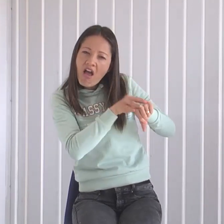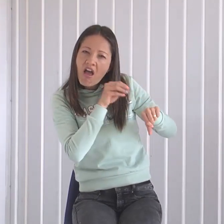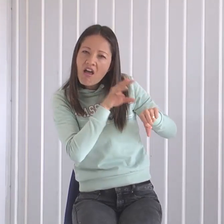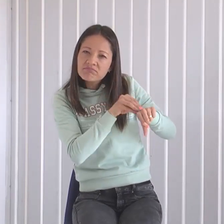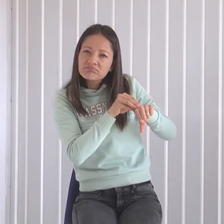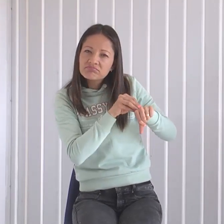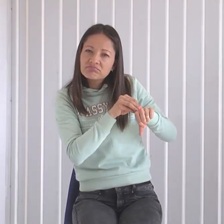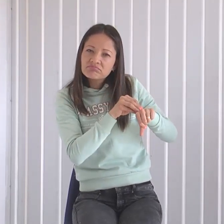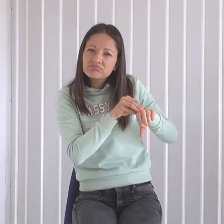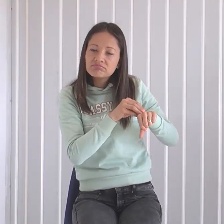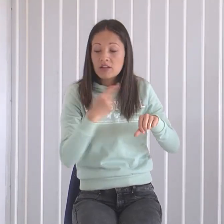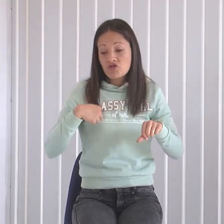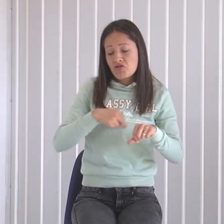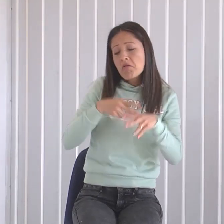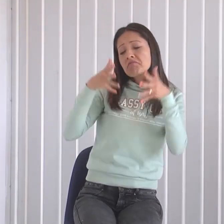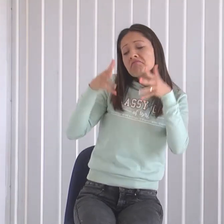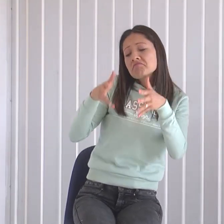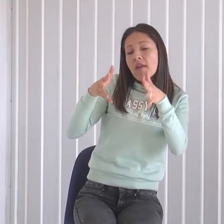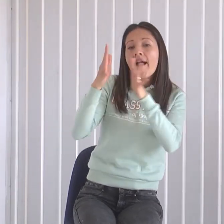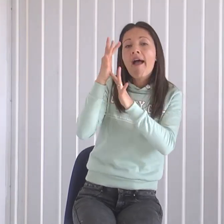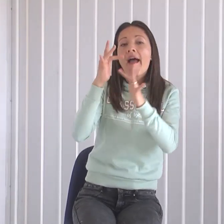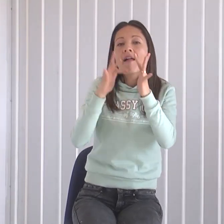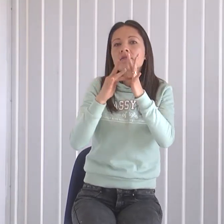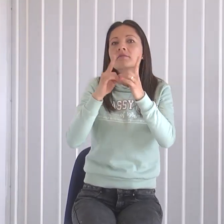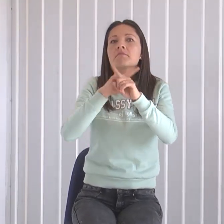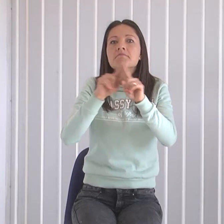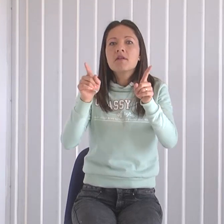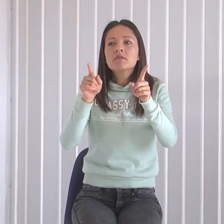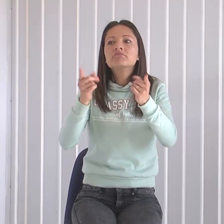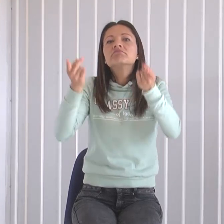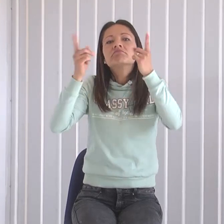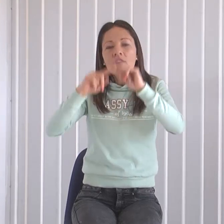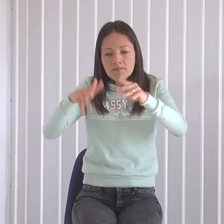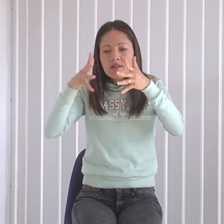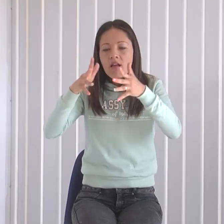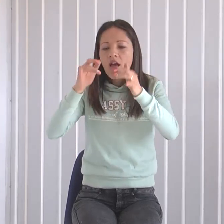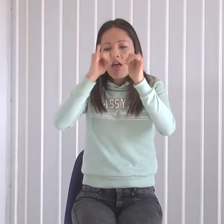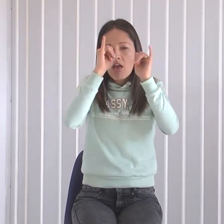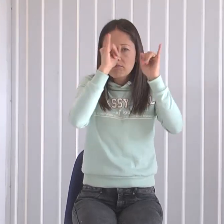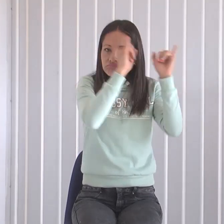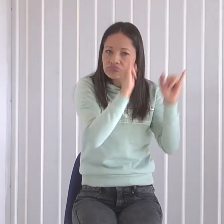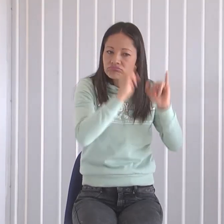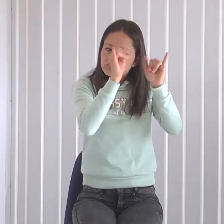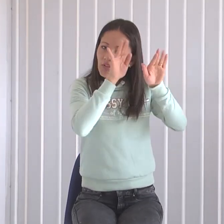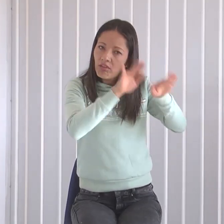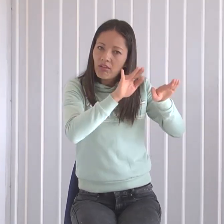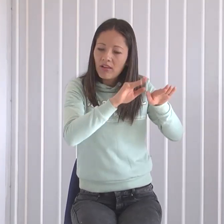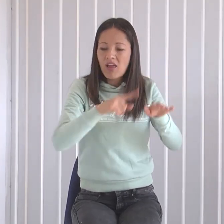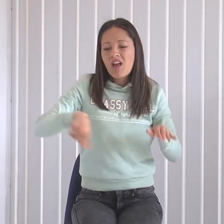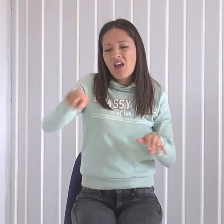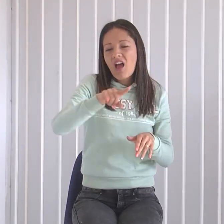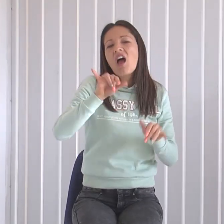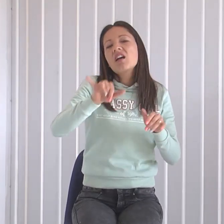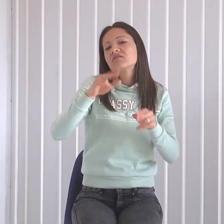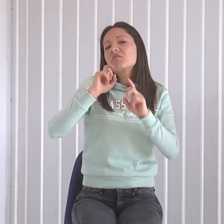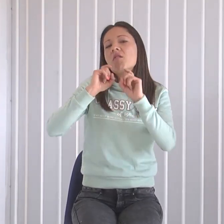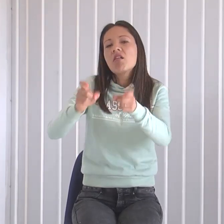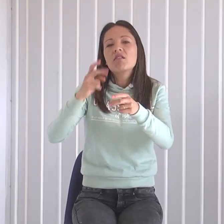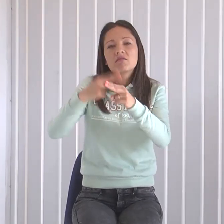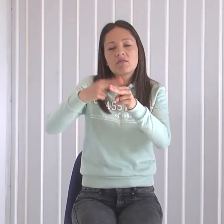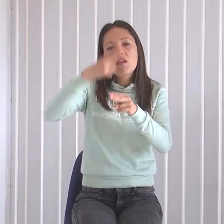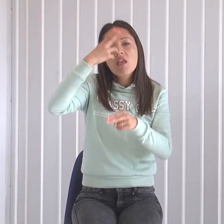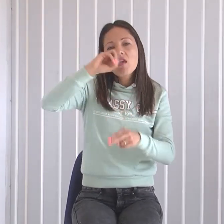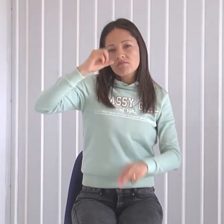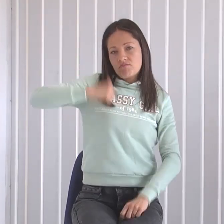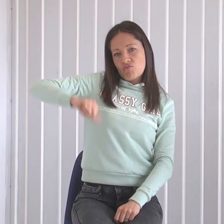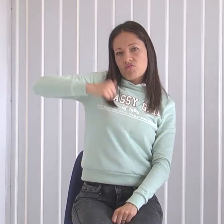hacer a personas discípulas de Jesús, pero les enseñamos también a adorar a otros dioses, esos serán llamados hijos de prostitución. ¿Por